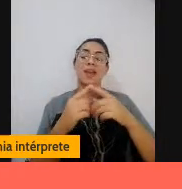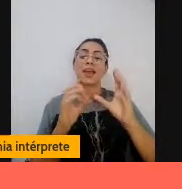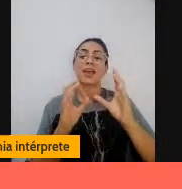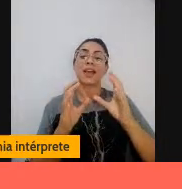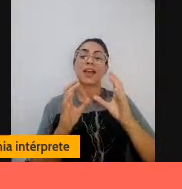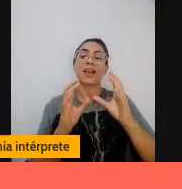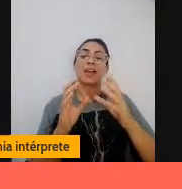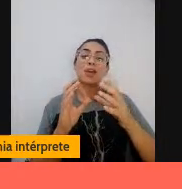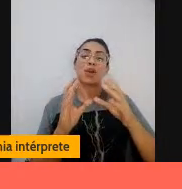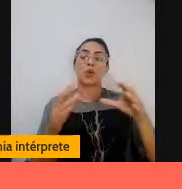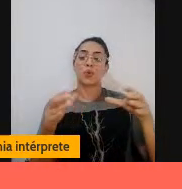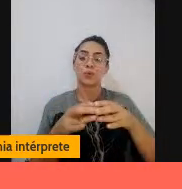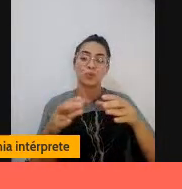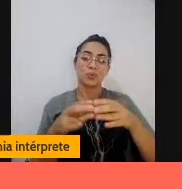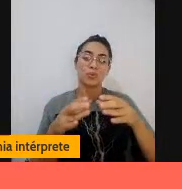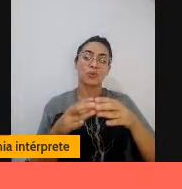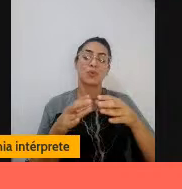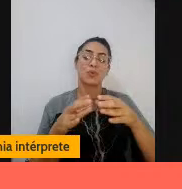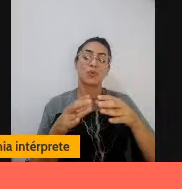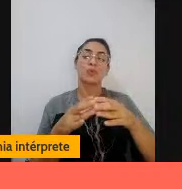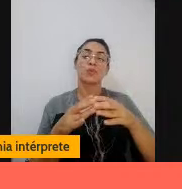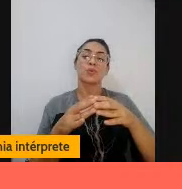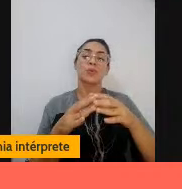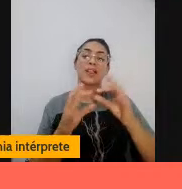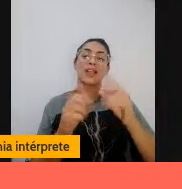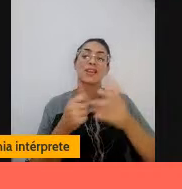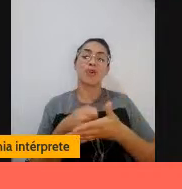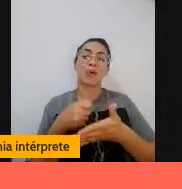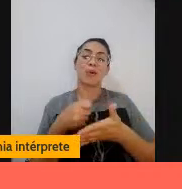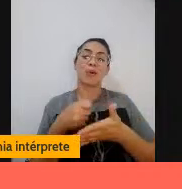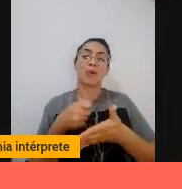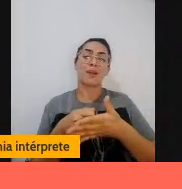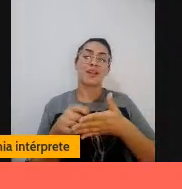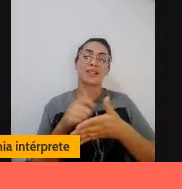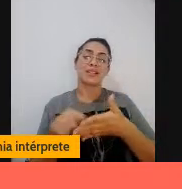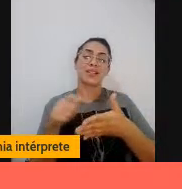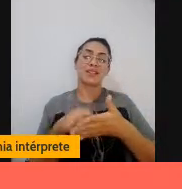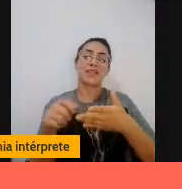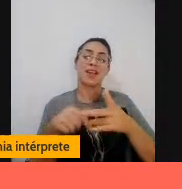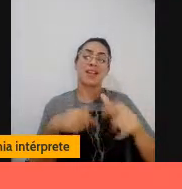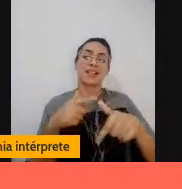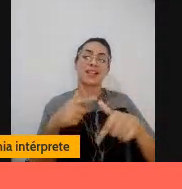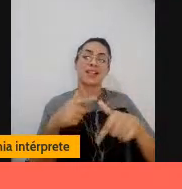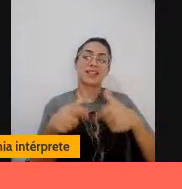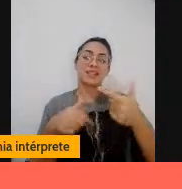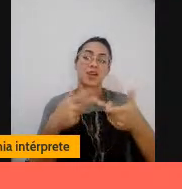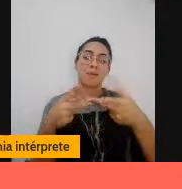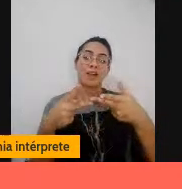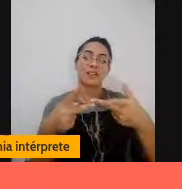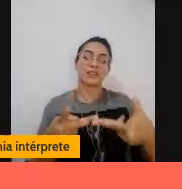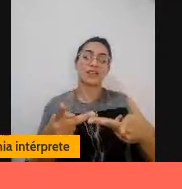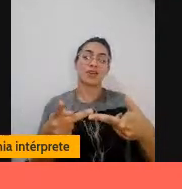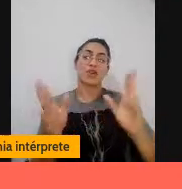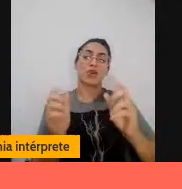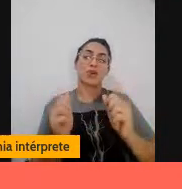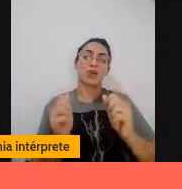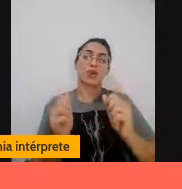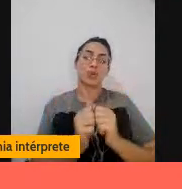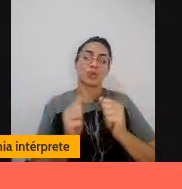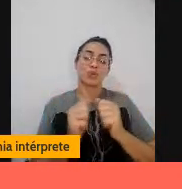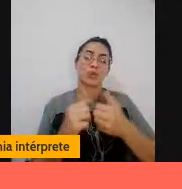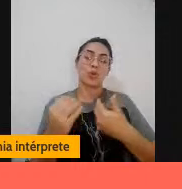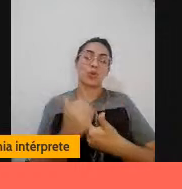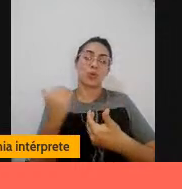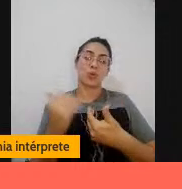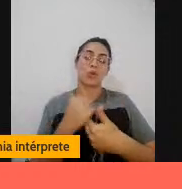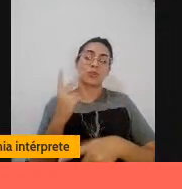obrigado a inscrever os trabalhos dos nossos projetos, né, juntamente com os nossos orientandos.